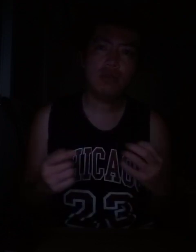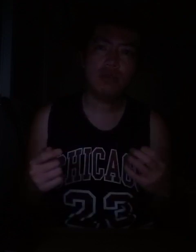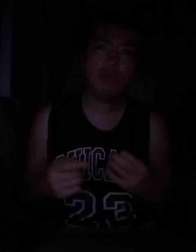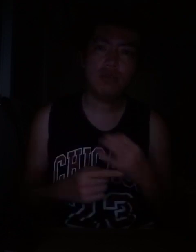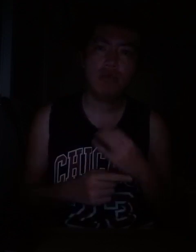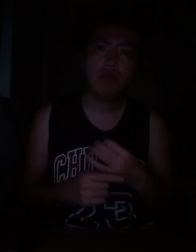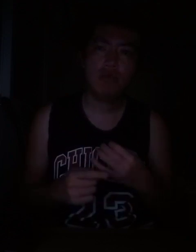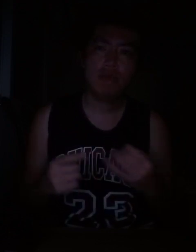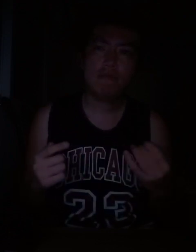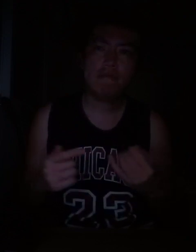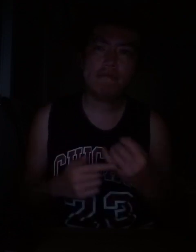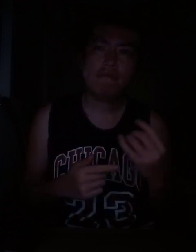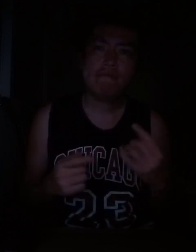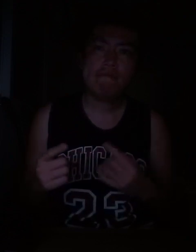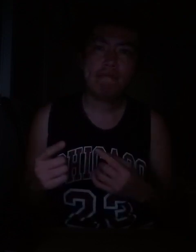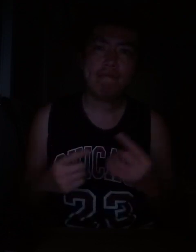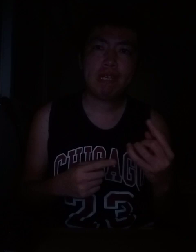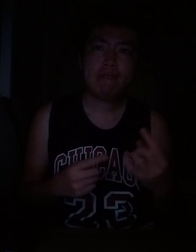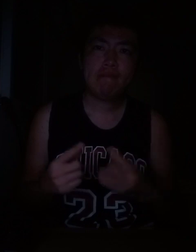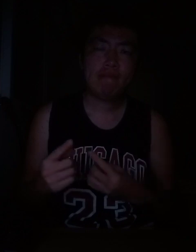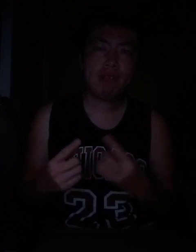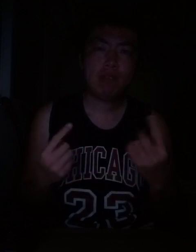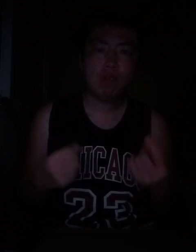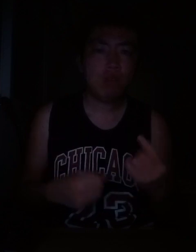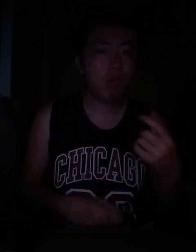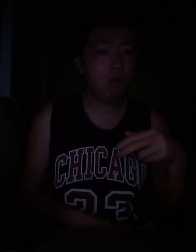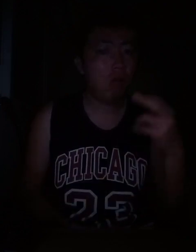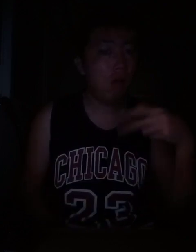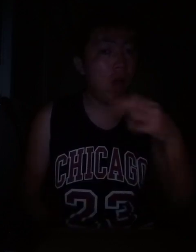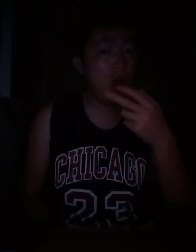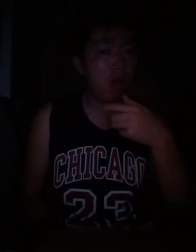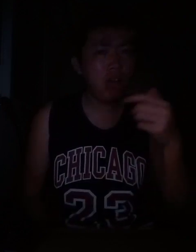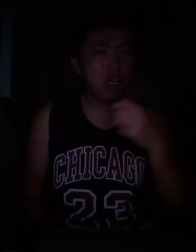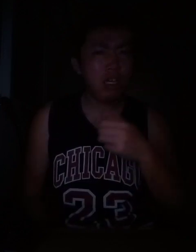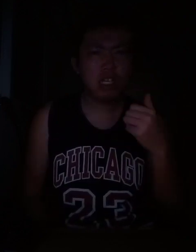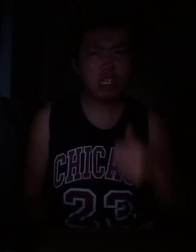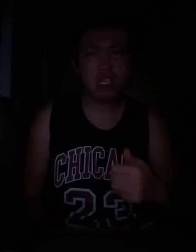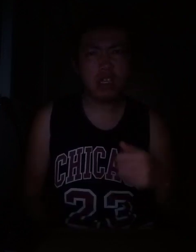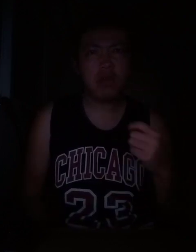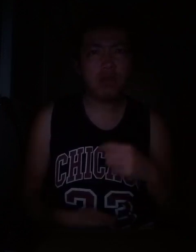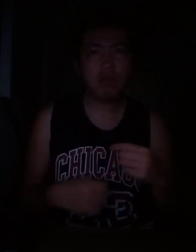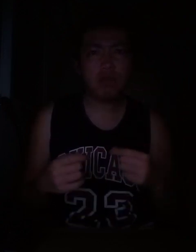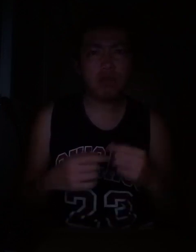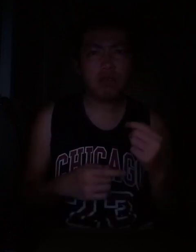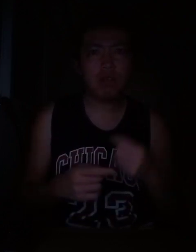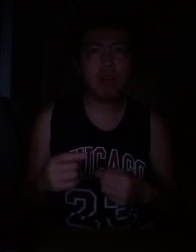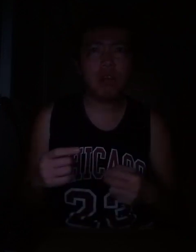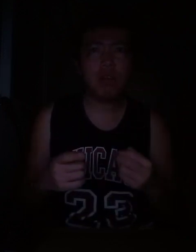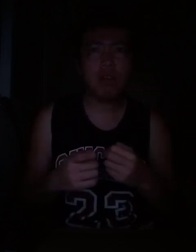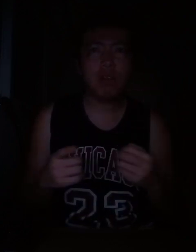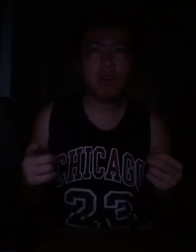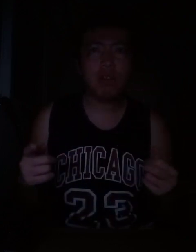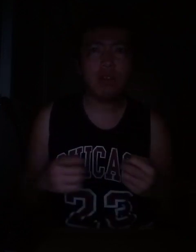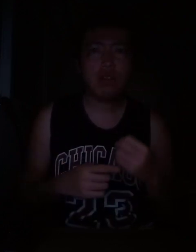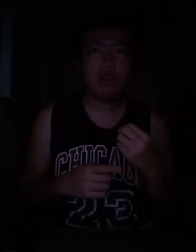하고 단순히 어떻게 하겠다를 넘어 실제로 흉기를 산다거나 폭발물을 제조하는 외적 행위가 있어야